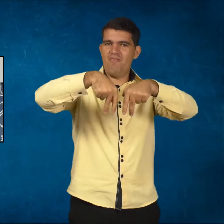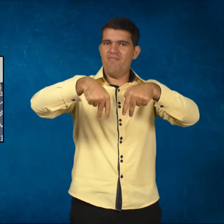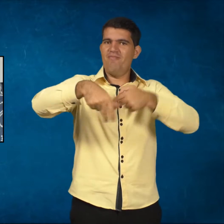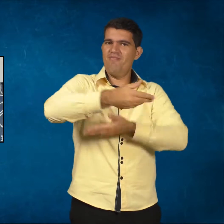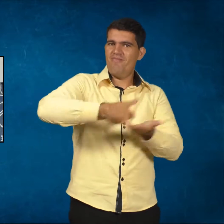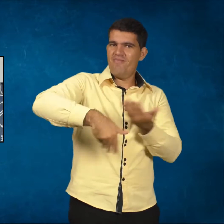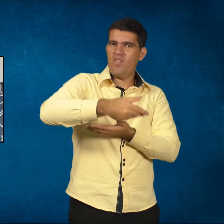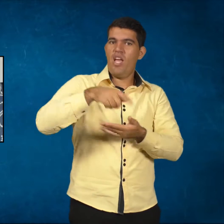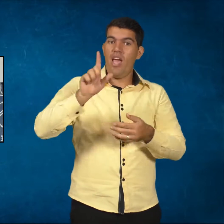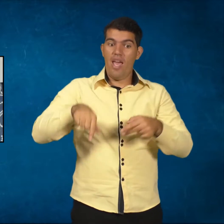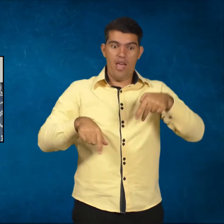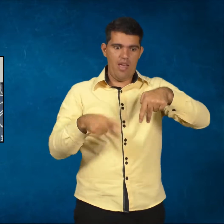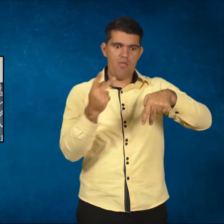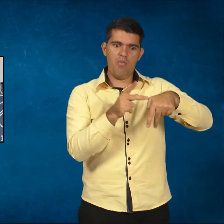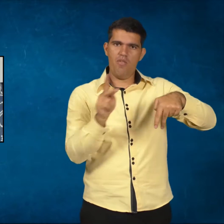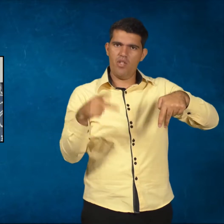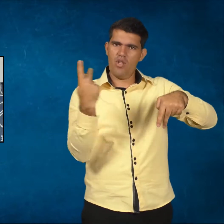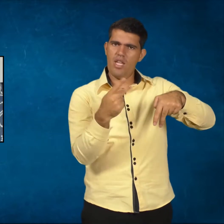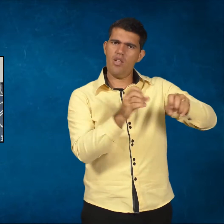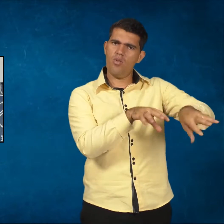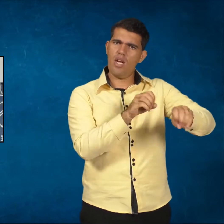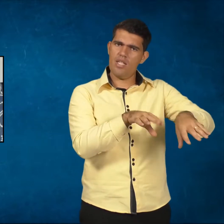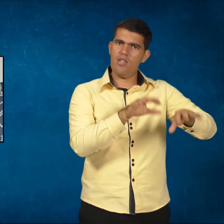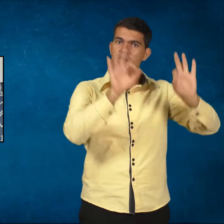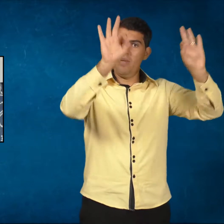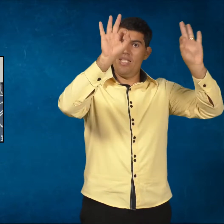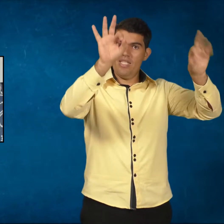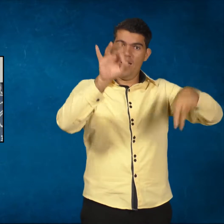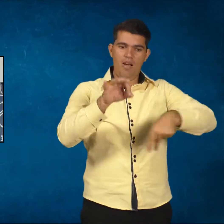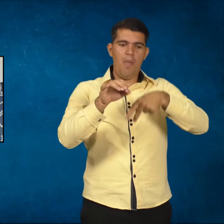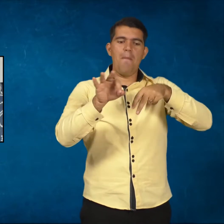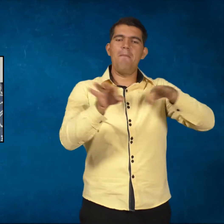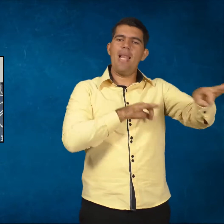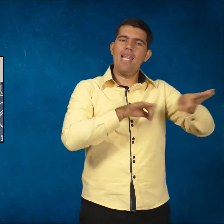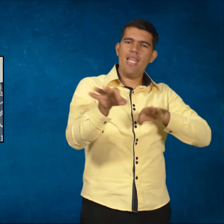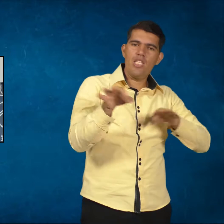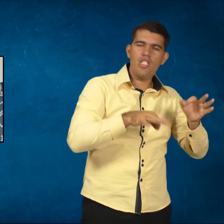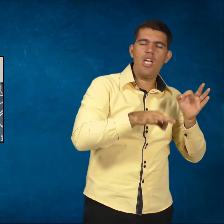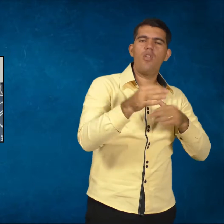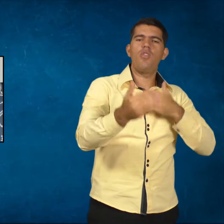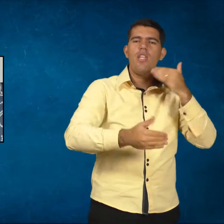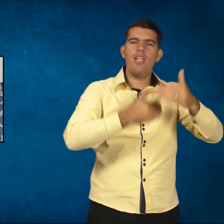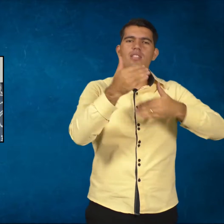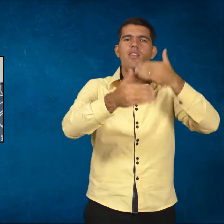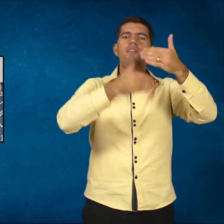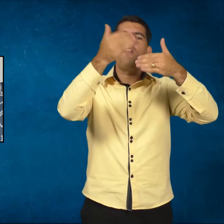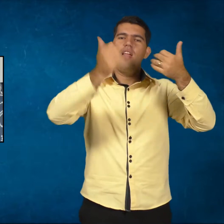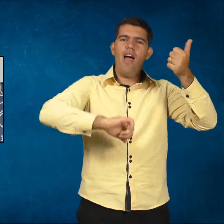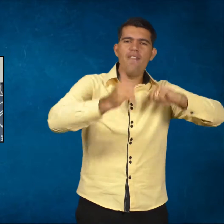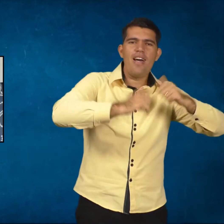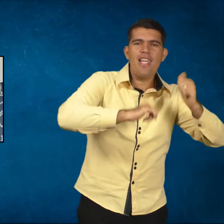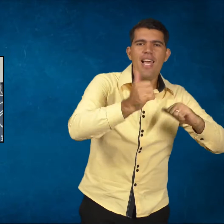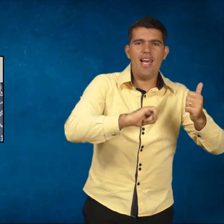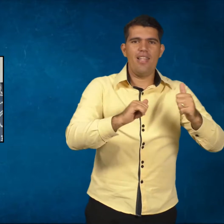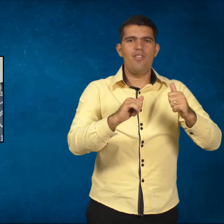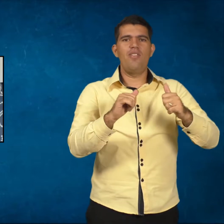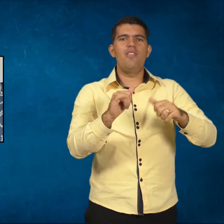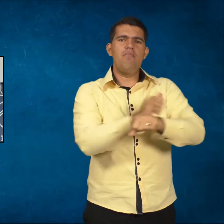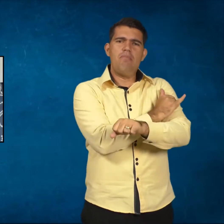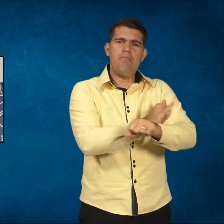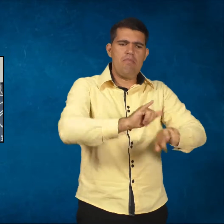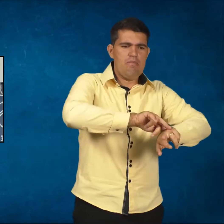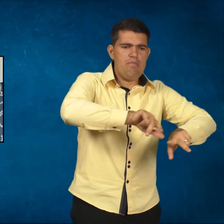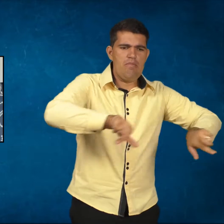educação especial, com a sua expertise, o seu conhecimento, planejando, desenvolvendo e avaliando